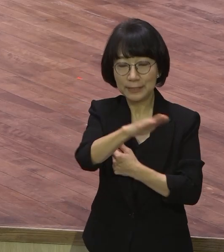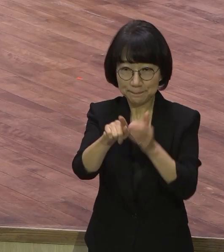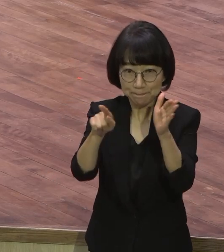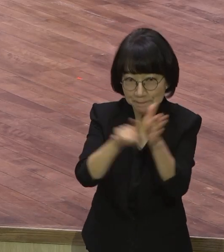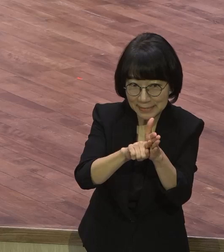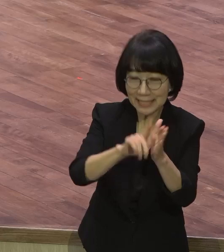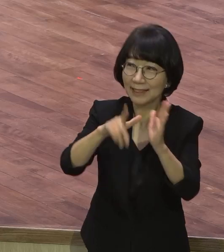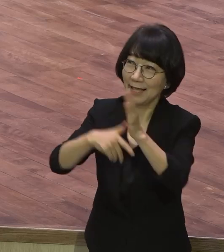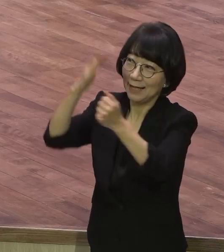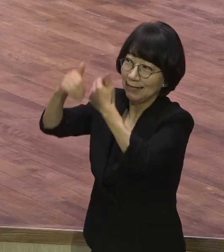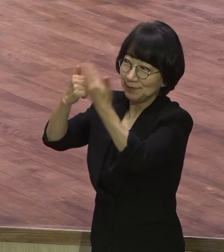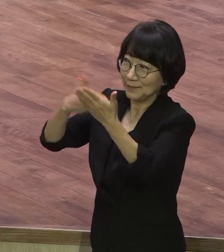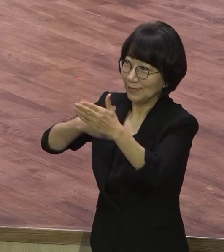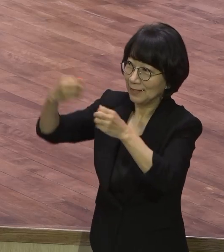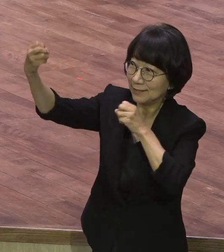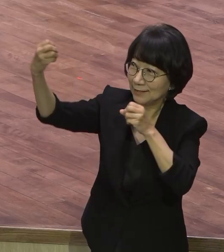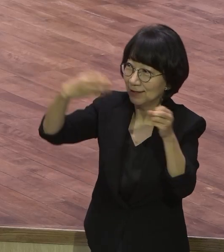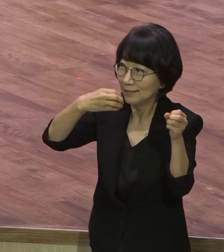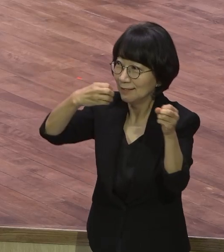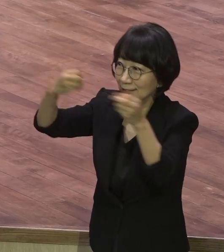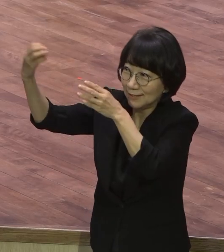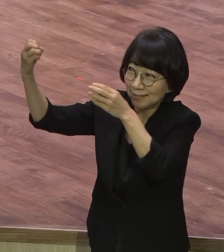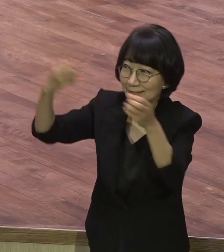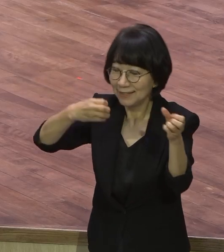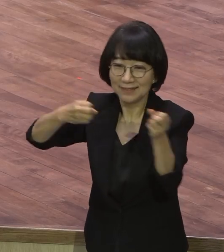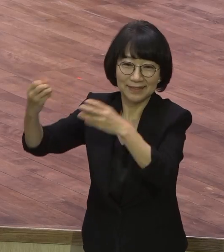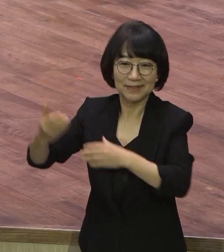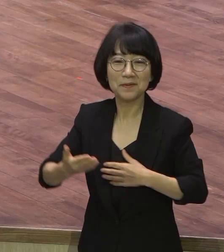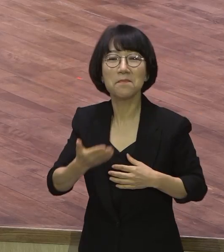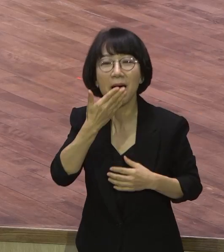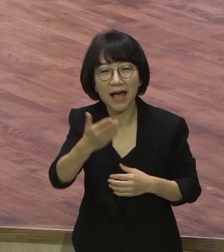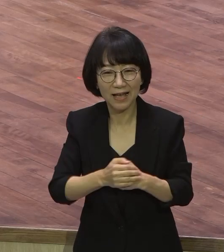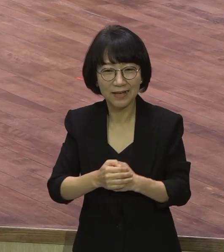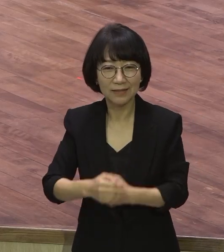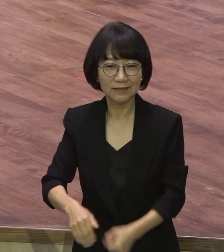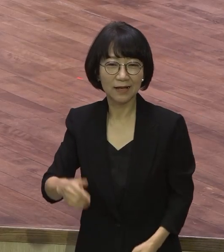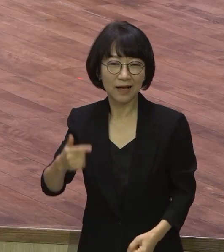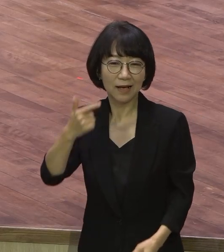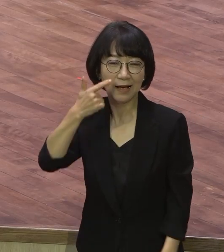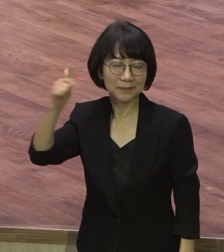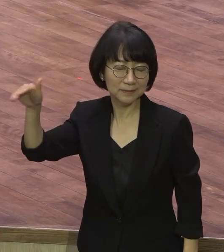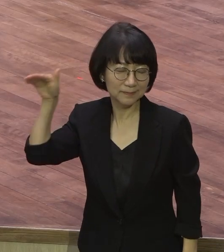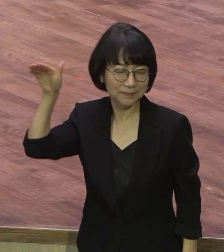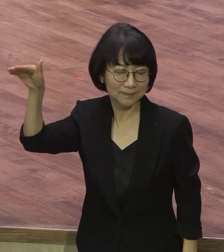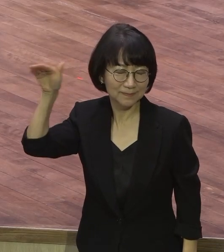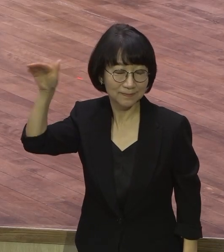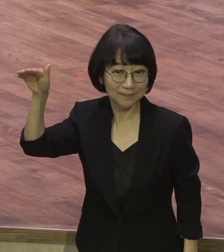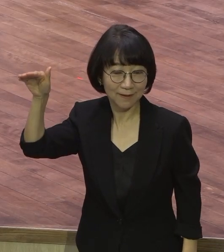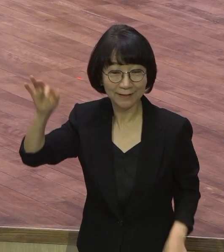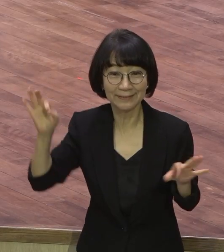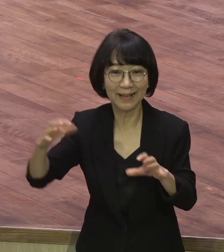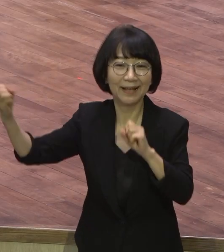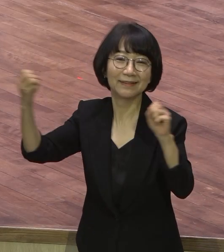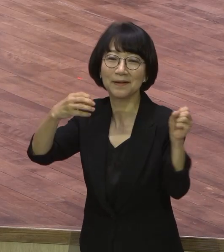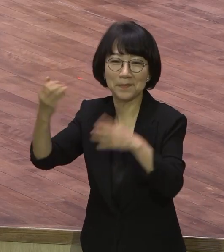돼요. 믿음. 확신한 전화기가 있으면 된다고요. 그냥 아버지 하면 그냥 아버지 바로 통화돼요. 그냥.